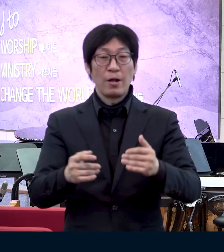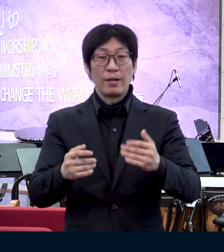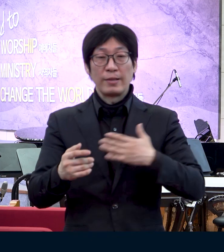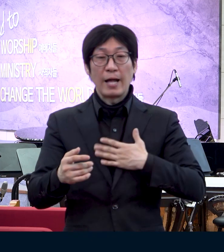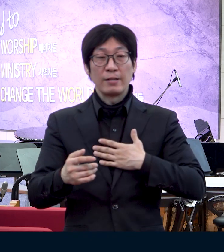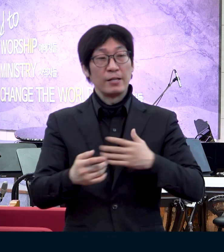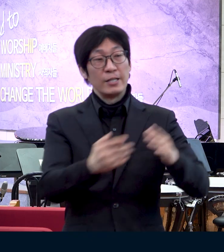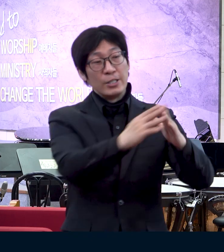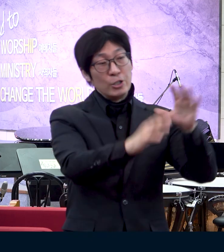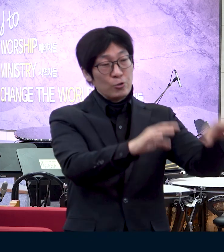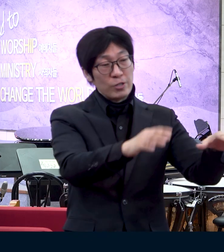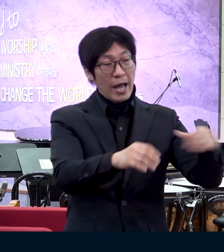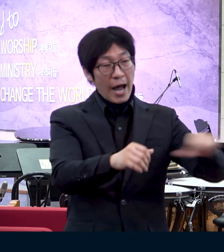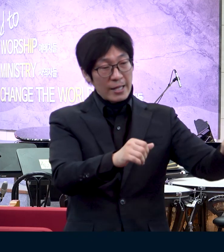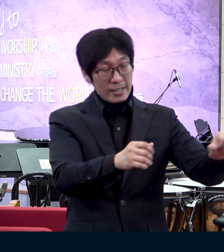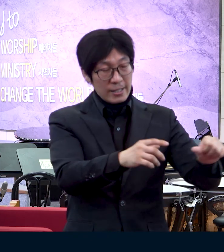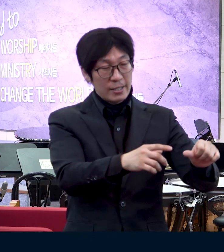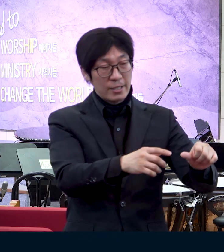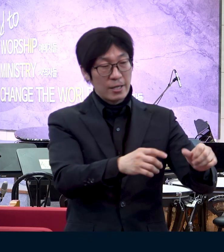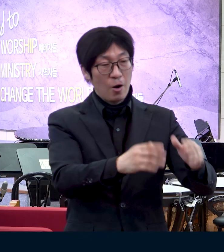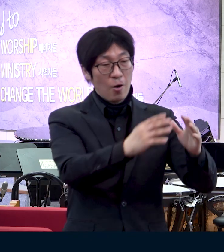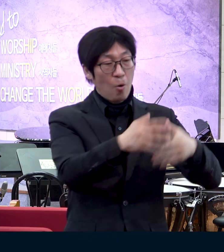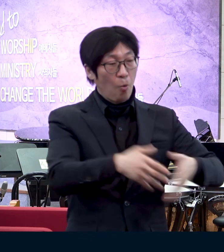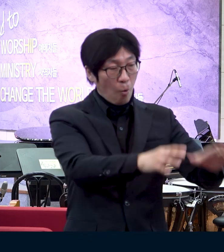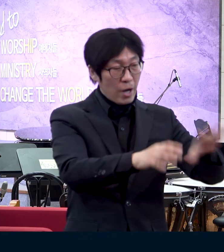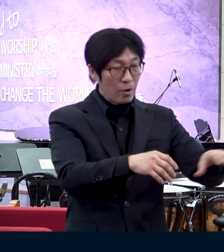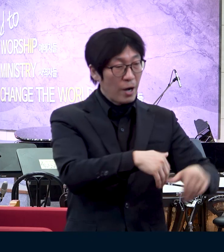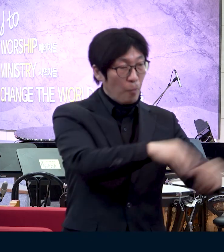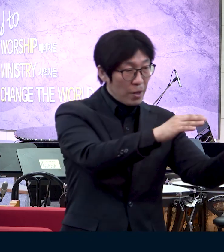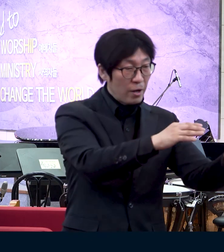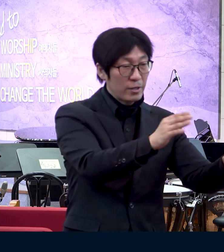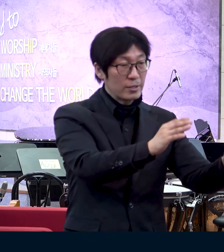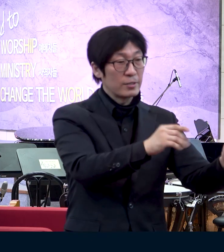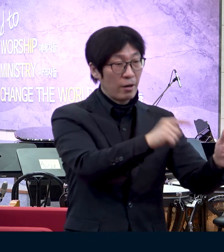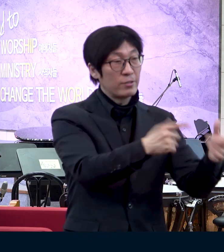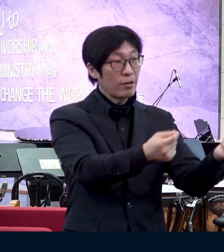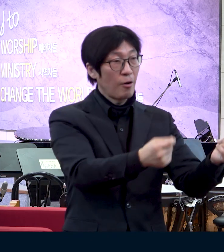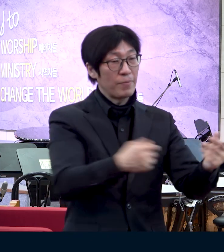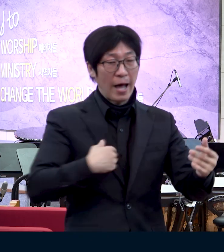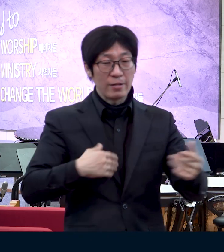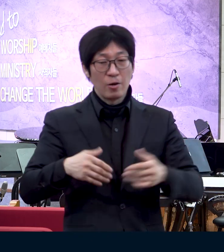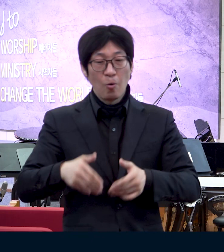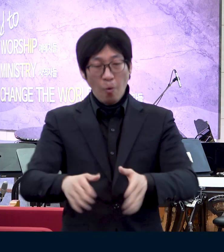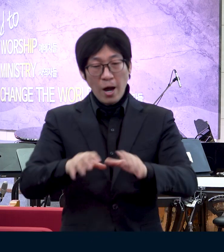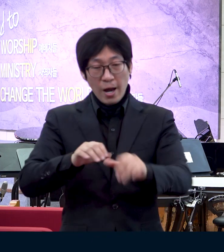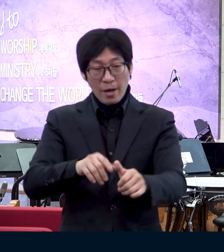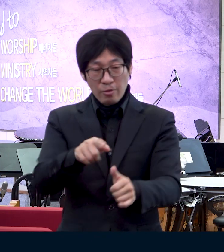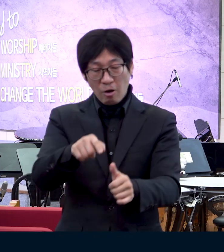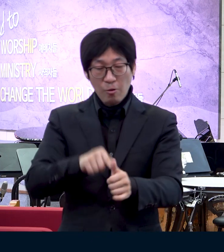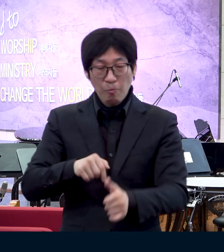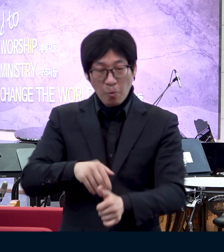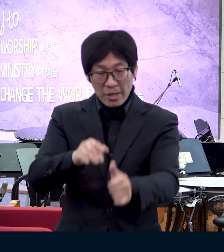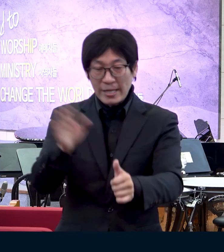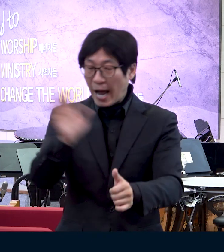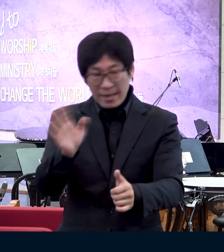보내지 않을 거다. 내가 절대 너를 갖다 보내지 않을 테니까 걱정하지 마라. 약속을 한